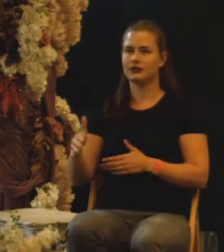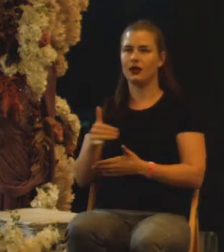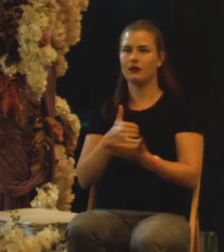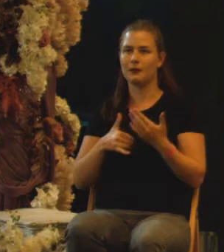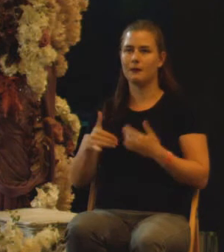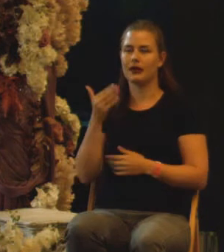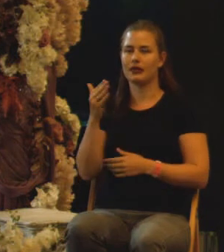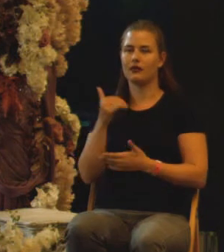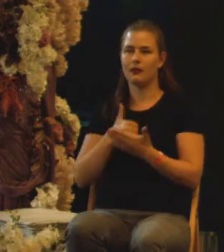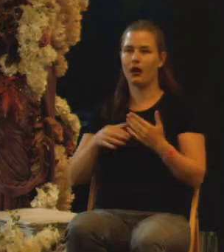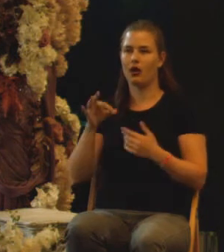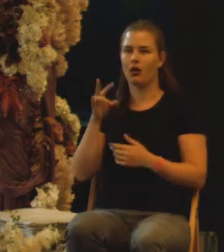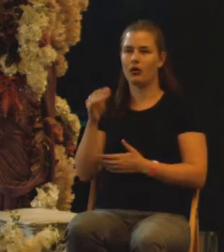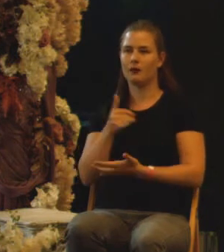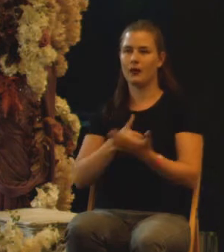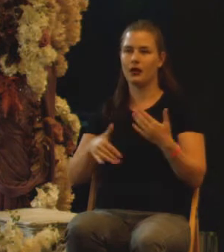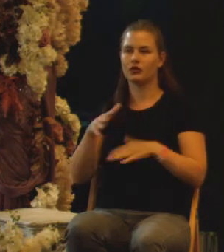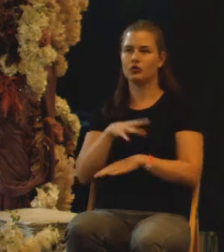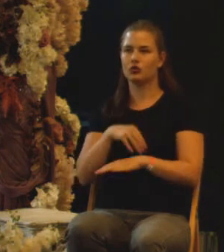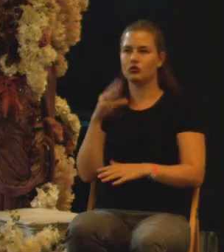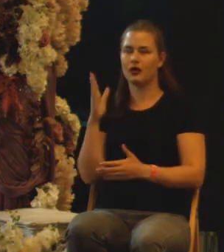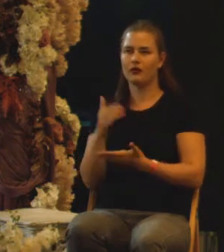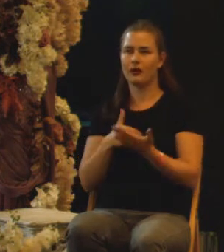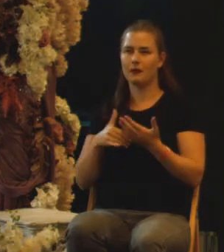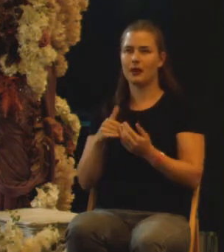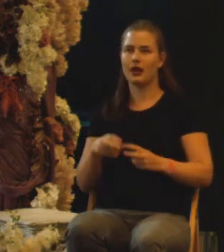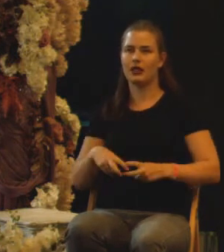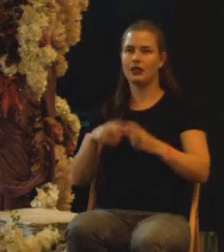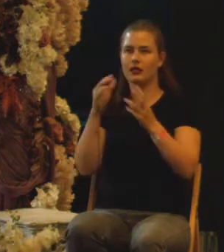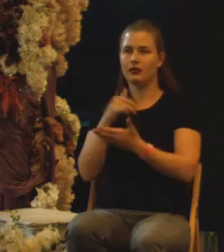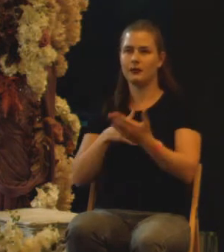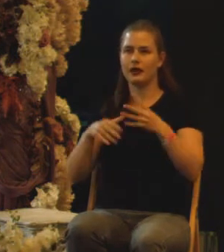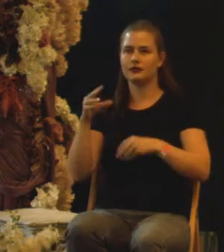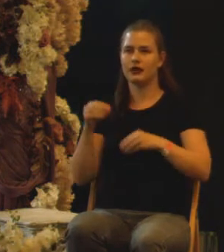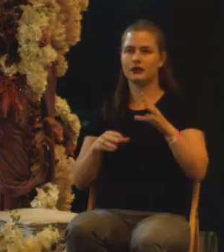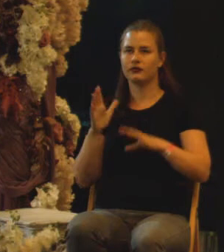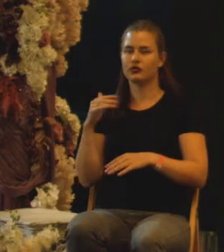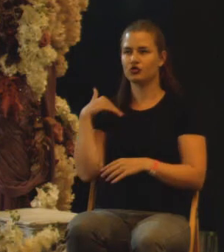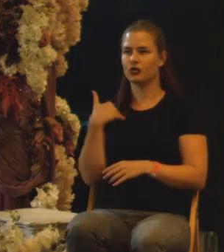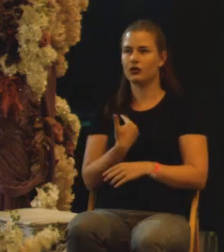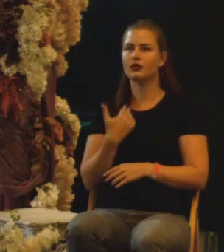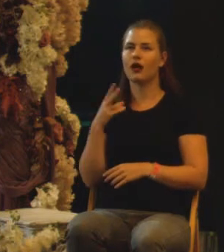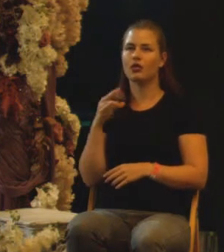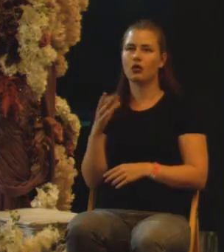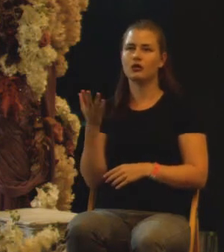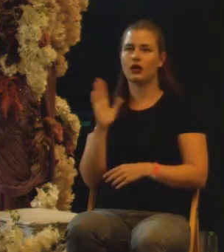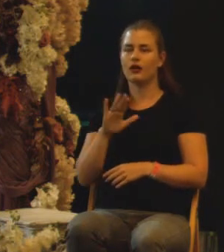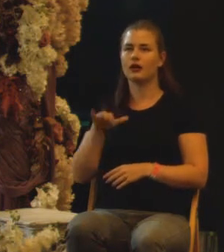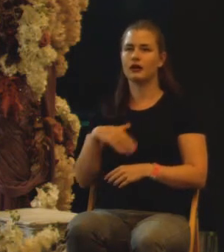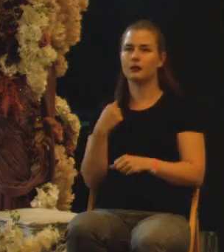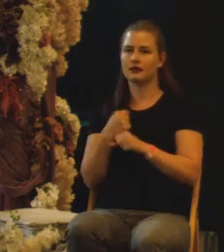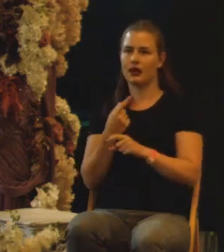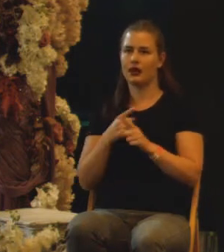ты в масле, он в масле, шуба в масле, лифт в масле, соседи в шоке. Давайте хотя бы налепим